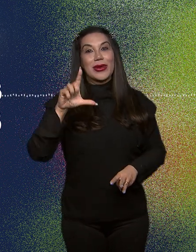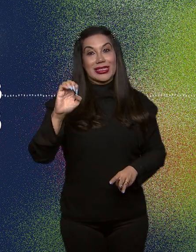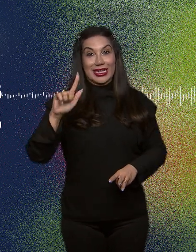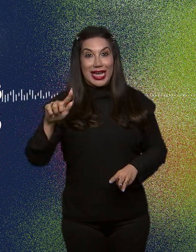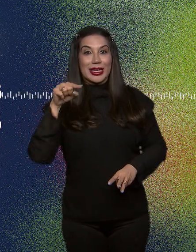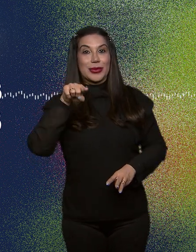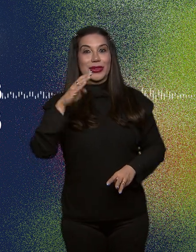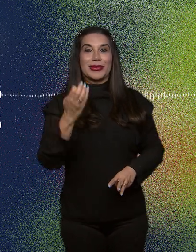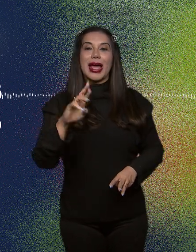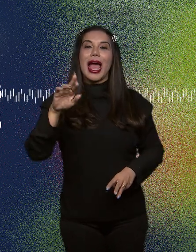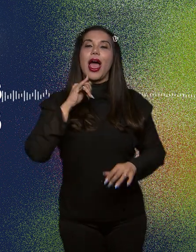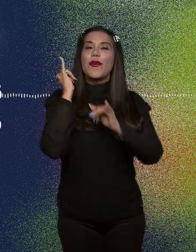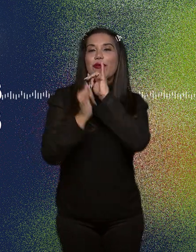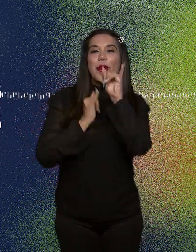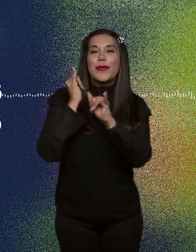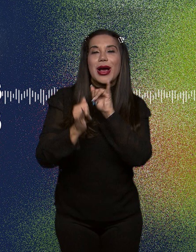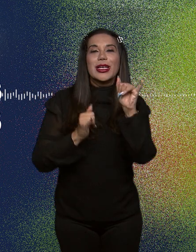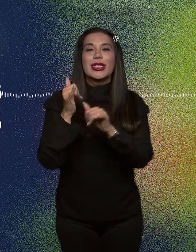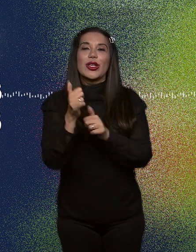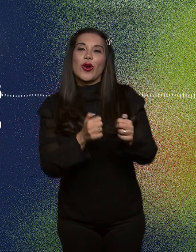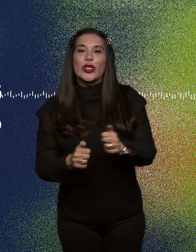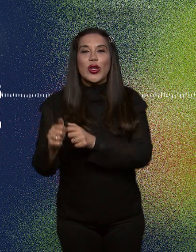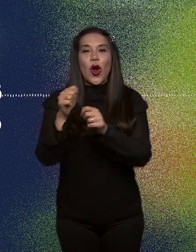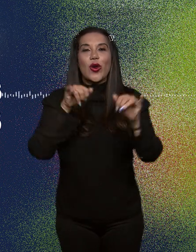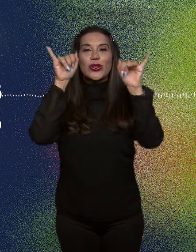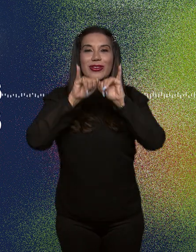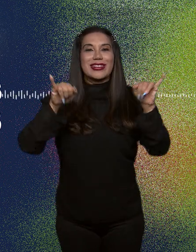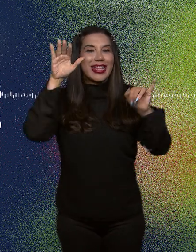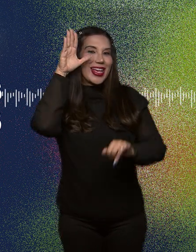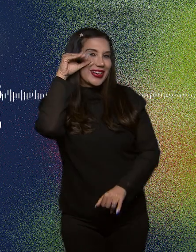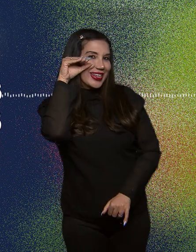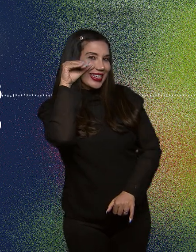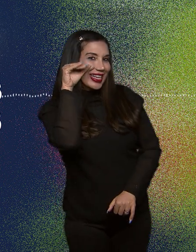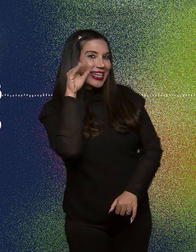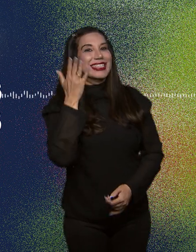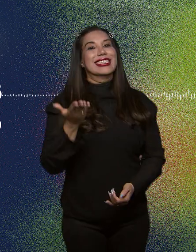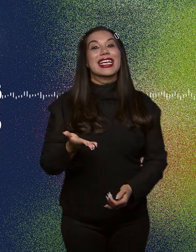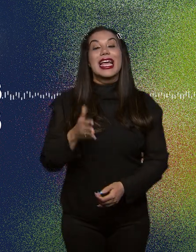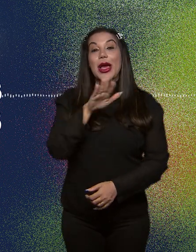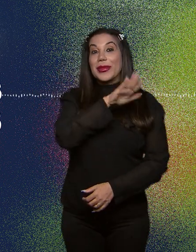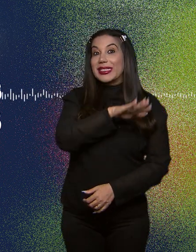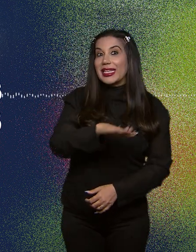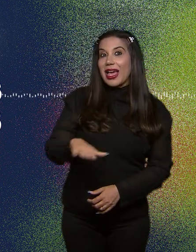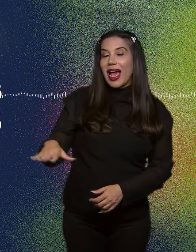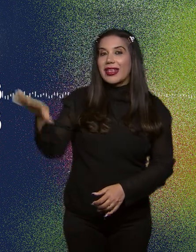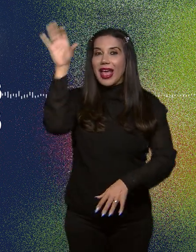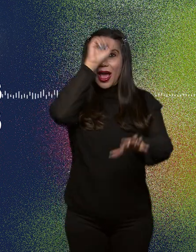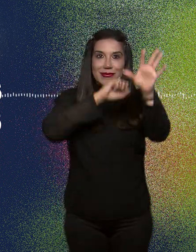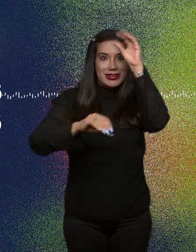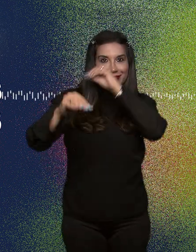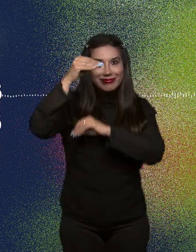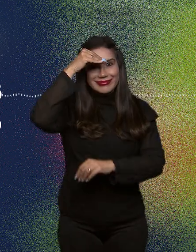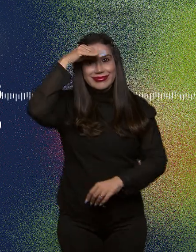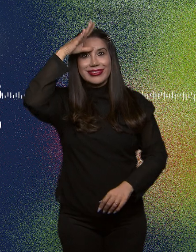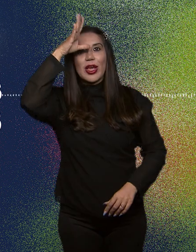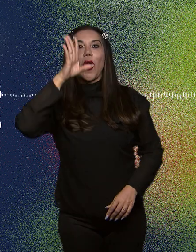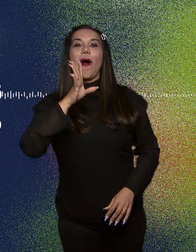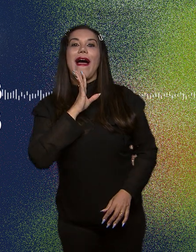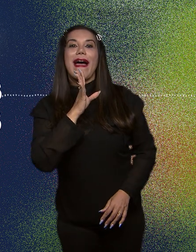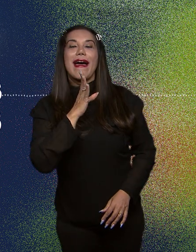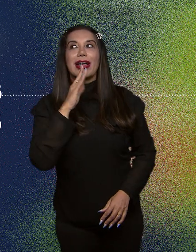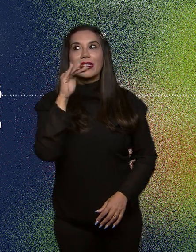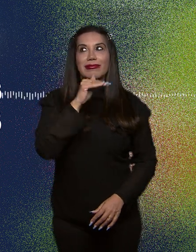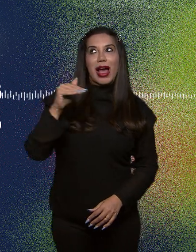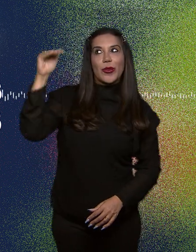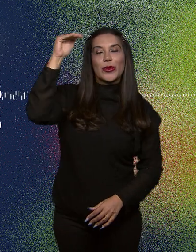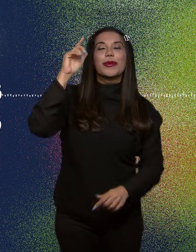plenarinho.leg.br. Lá tem muita informação, jogos, notícias e curiosidades para as crianças ficarem por dentro desse mundo que parece de